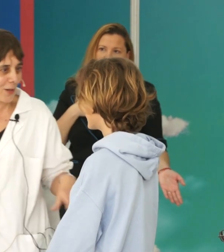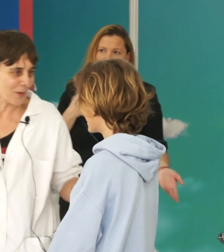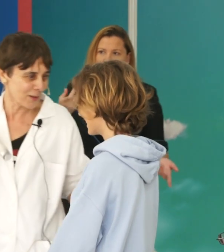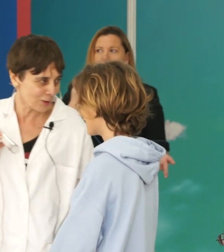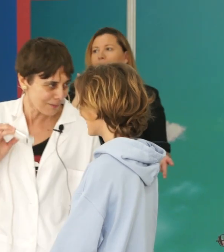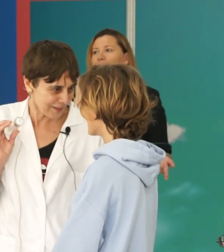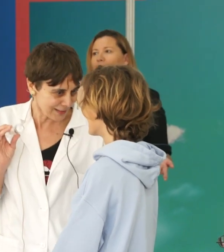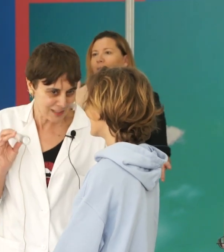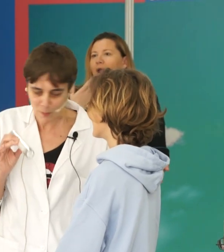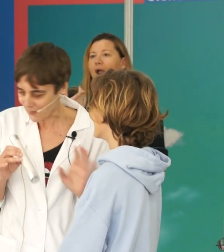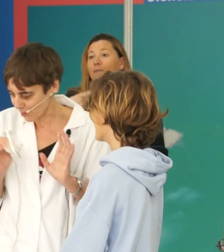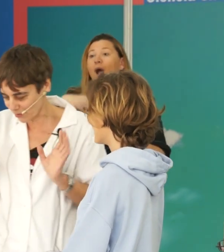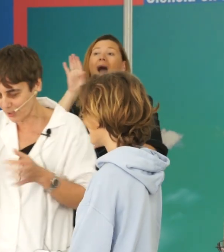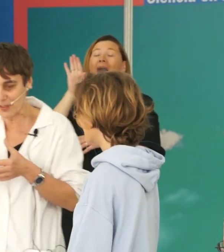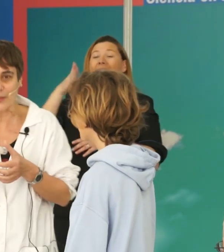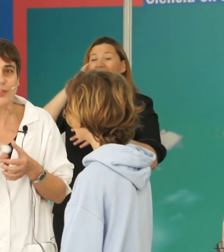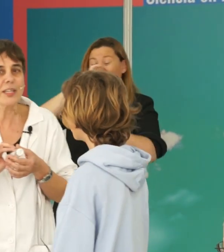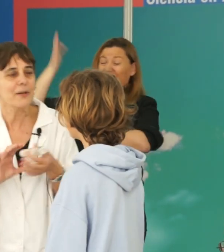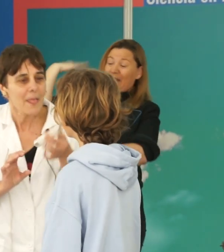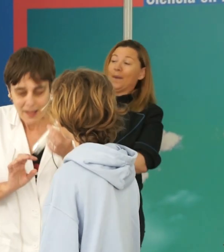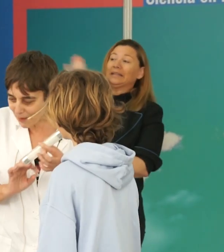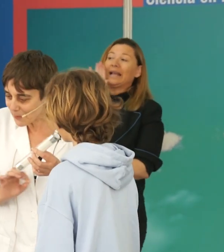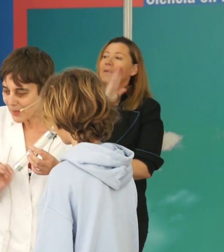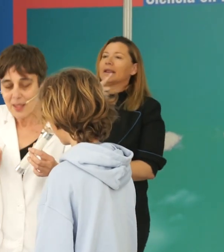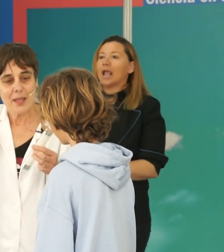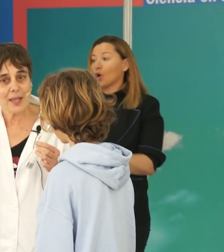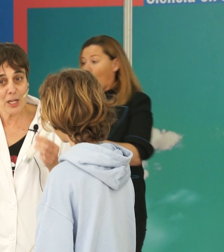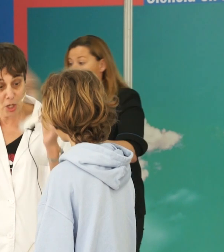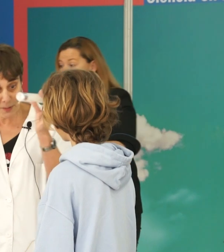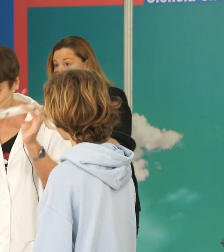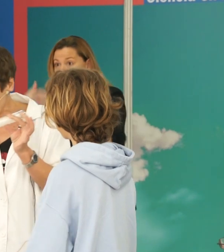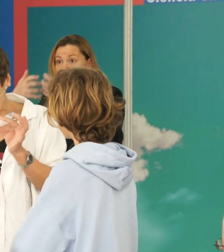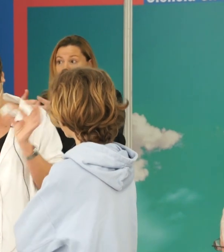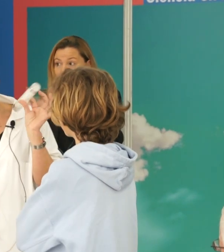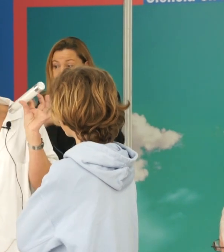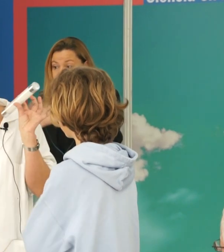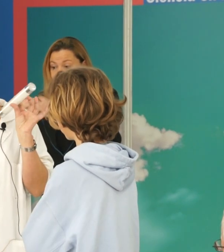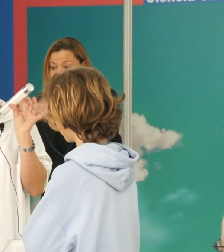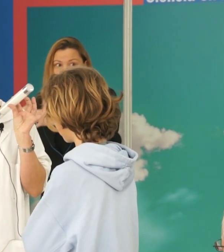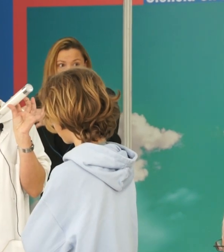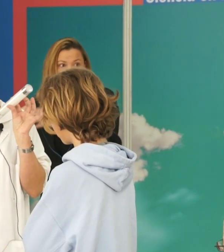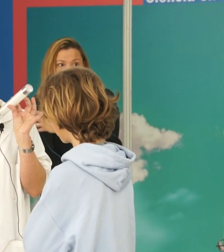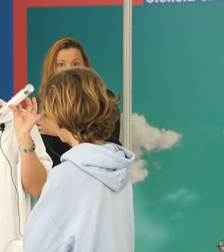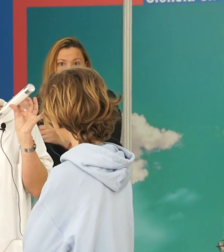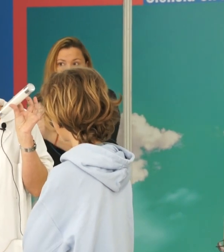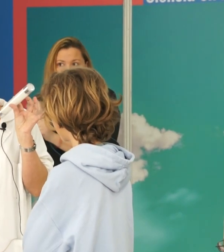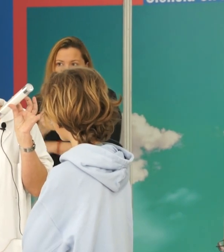la lavadora, como decían todas las madres antiguas. No sé qué fijación tenían. A ver, no podemos mojar esto.